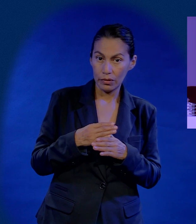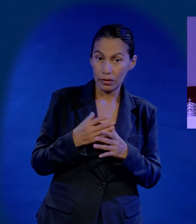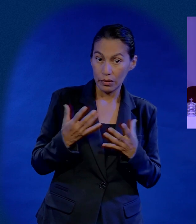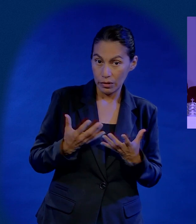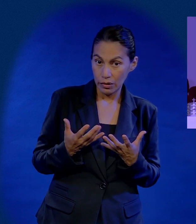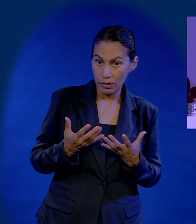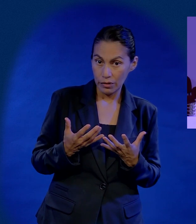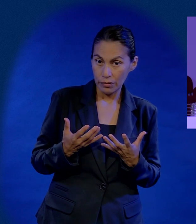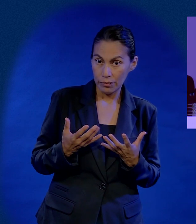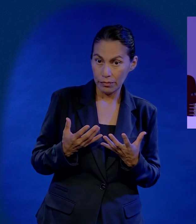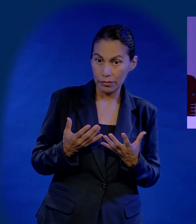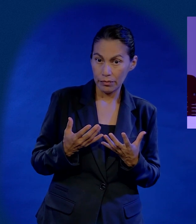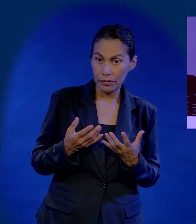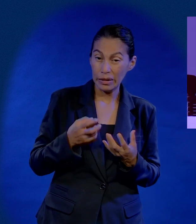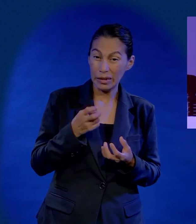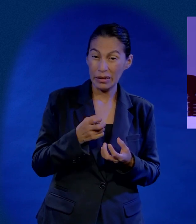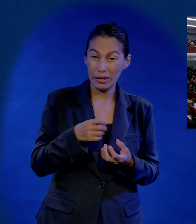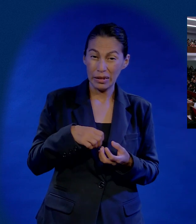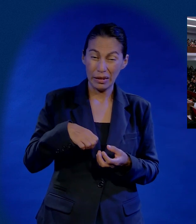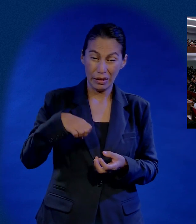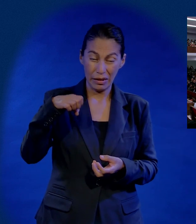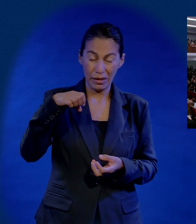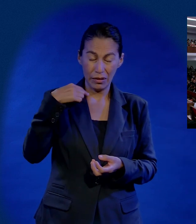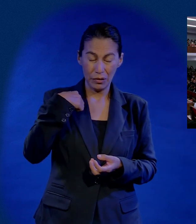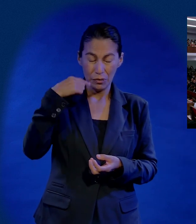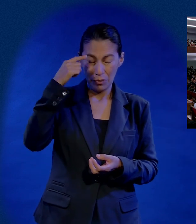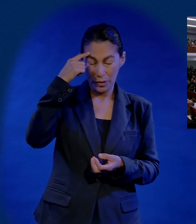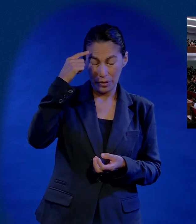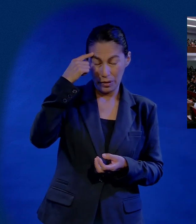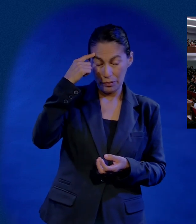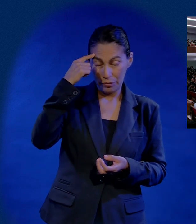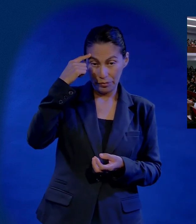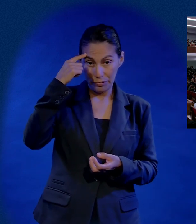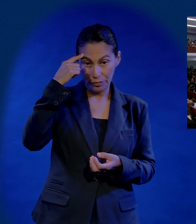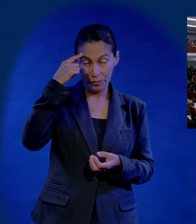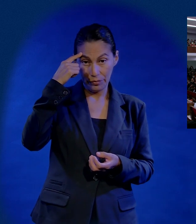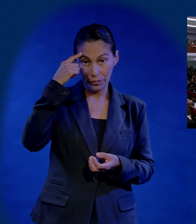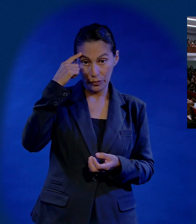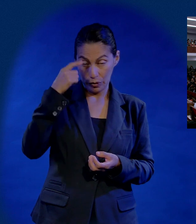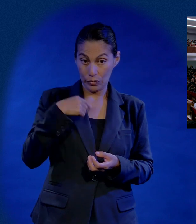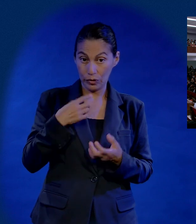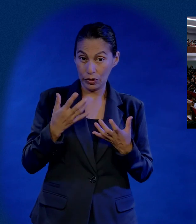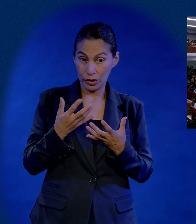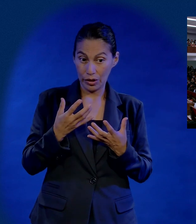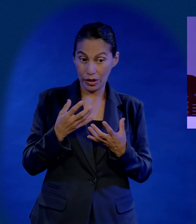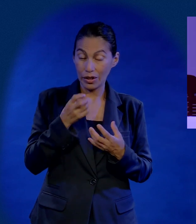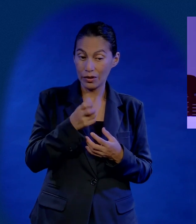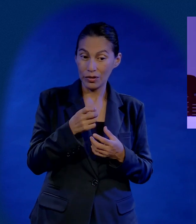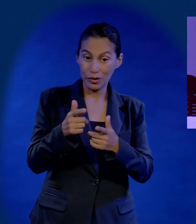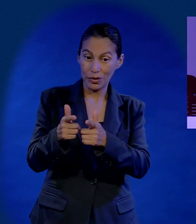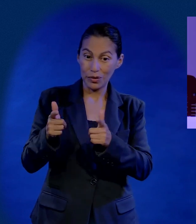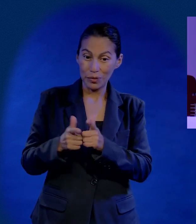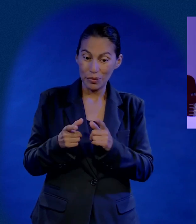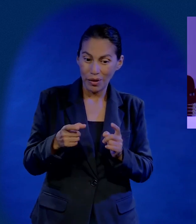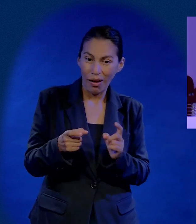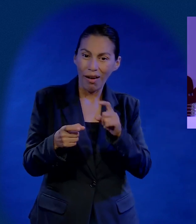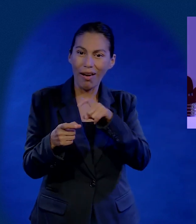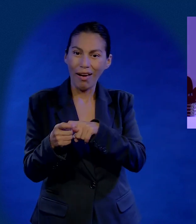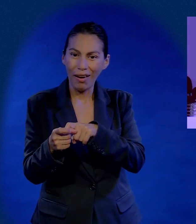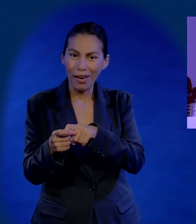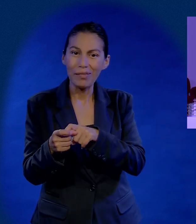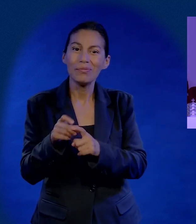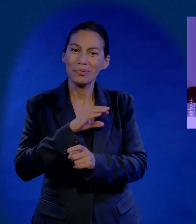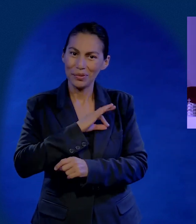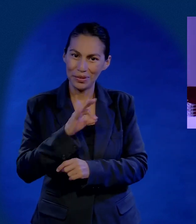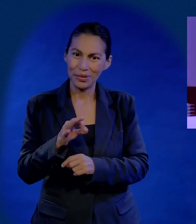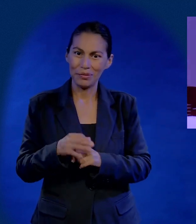cosas y yo pensé a esa edad que si yo hacía esas cosas, probablemente iba a